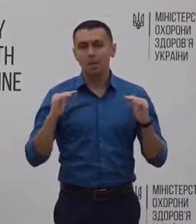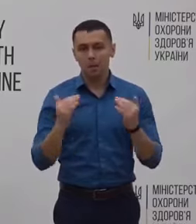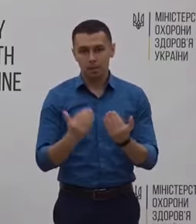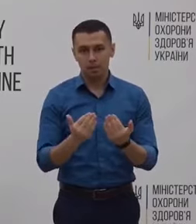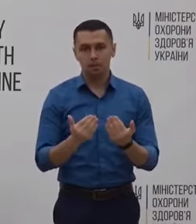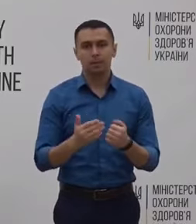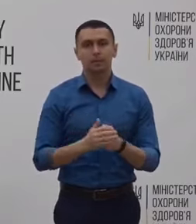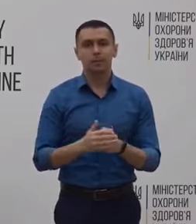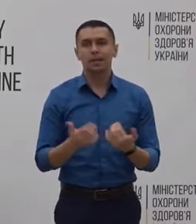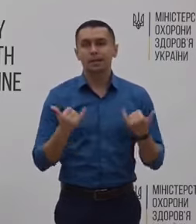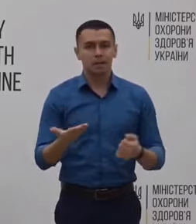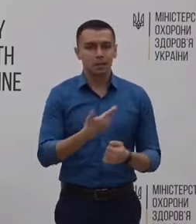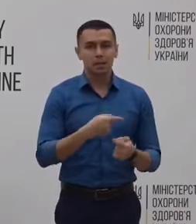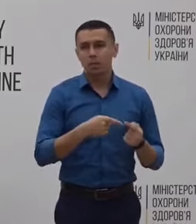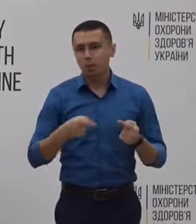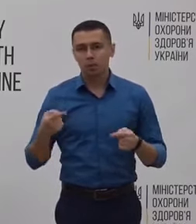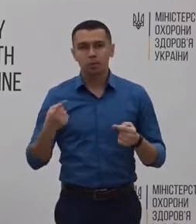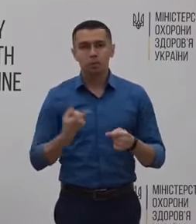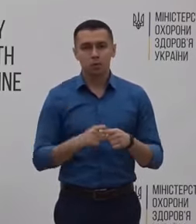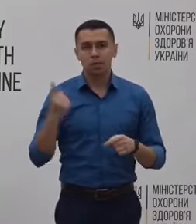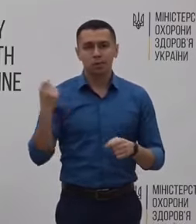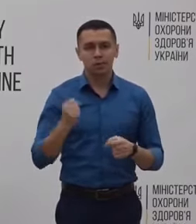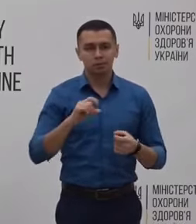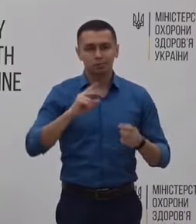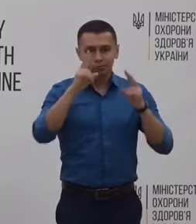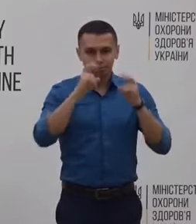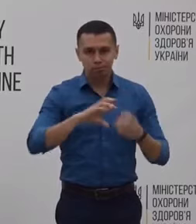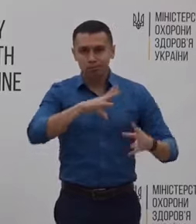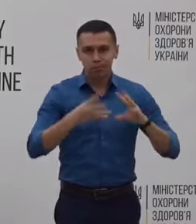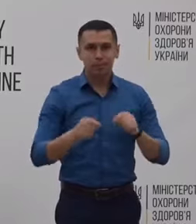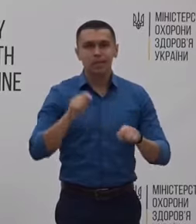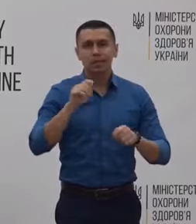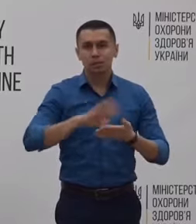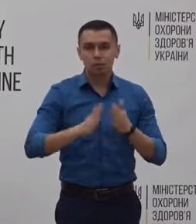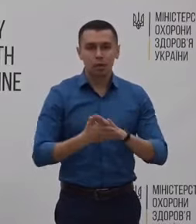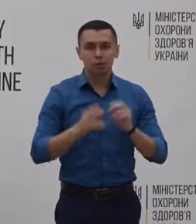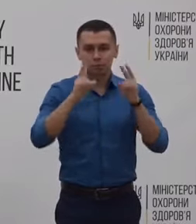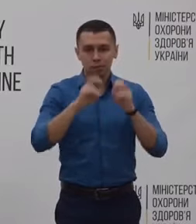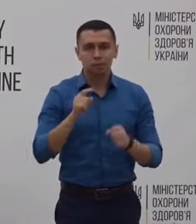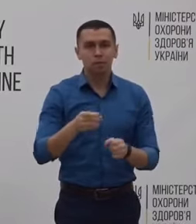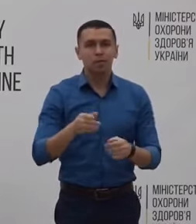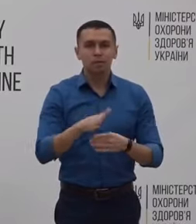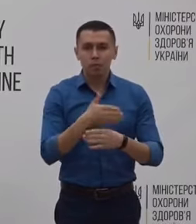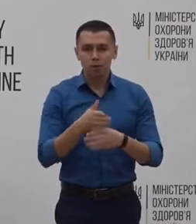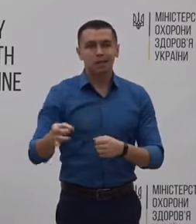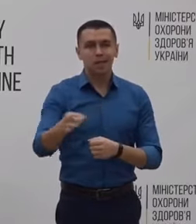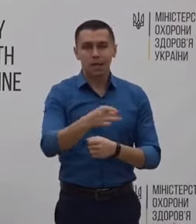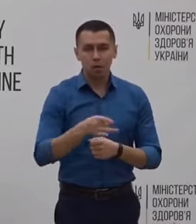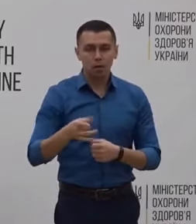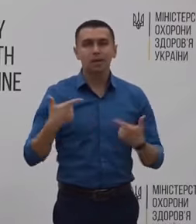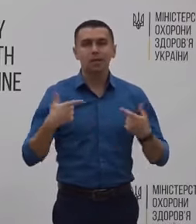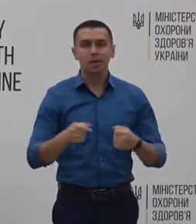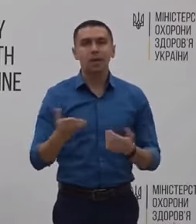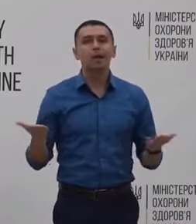обмеженнях. Зараз ми протягом цього тижня проаналізуємо ситуацію, проаналізуємо в тому числі в розрізі регіонів,